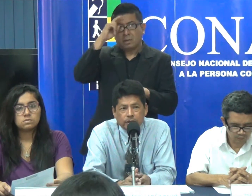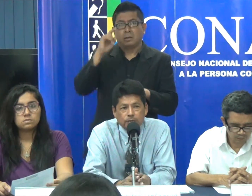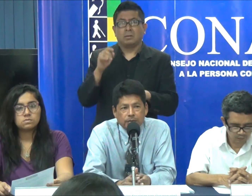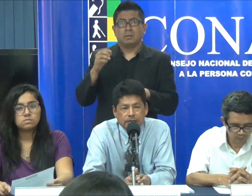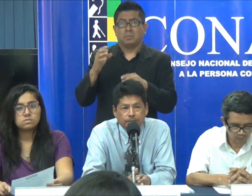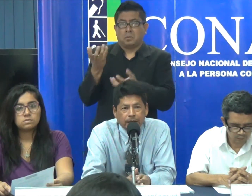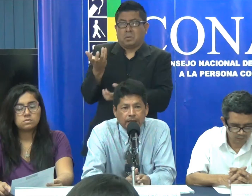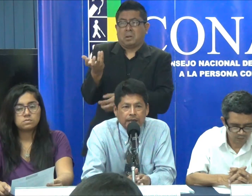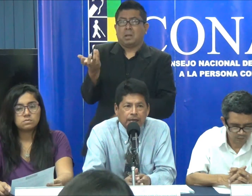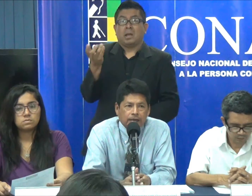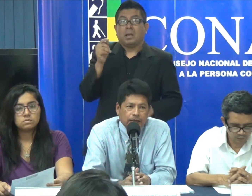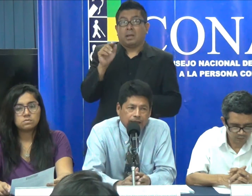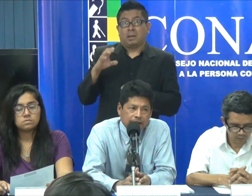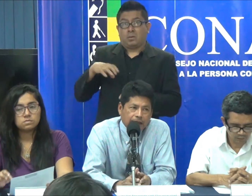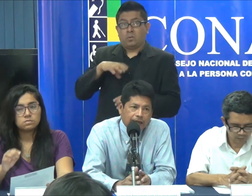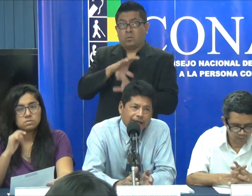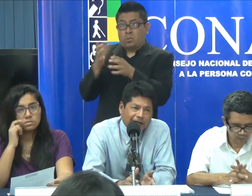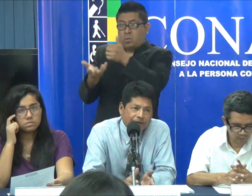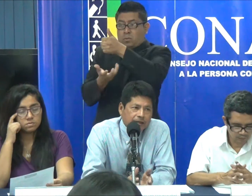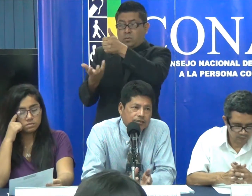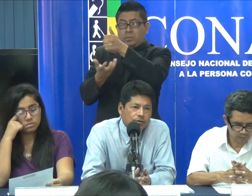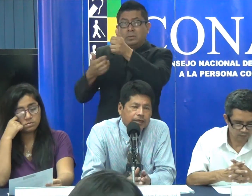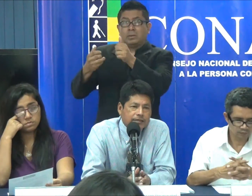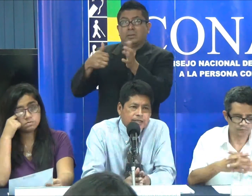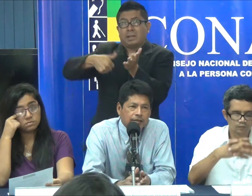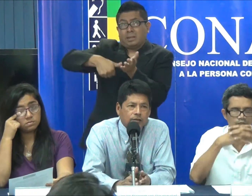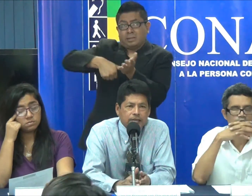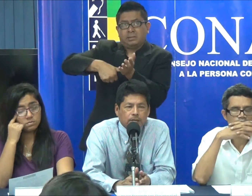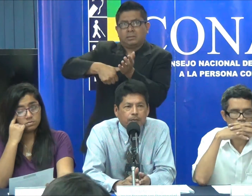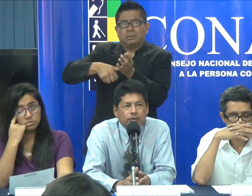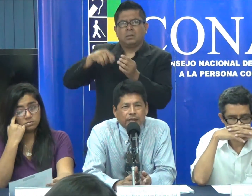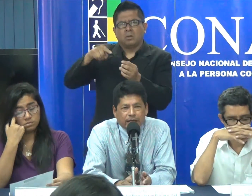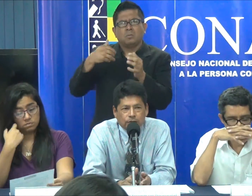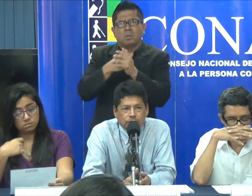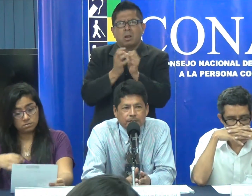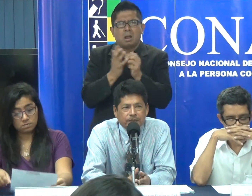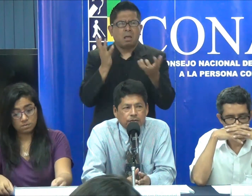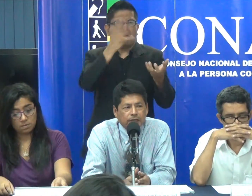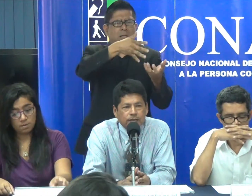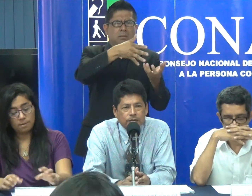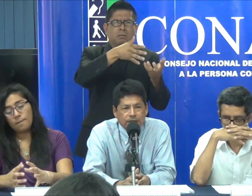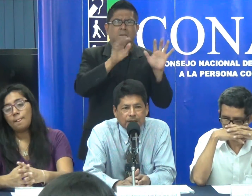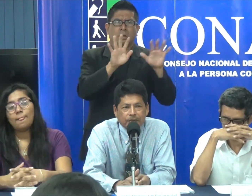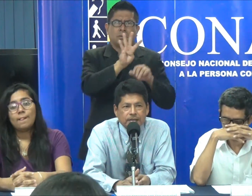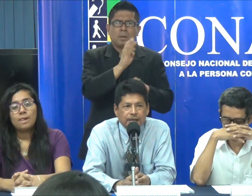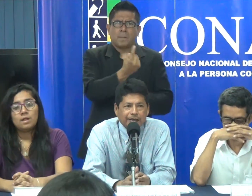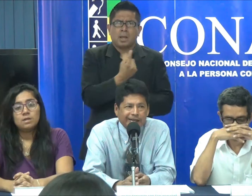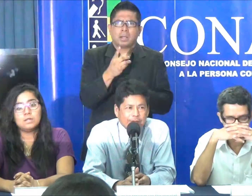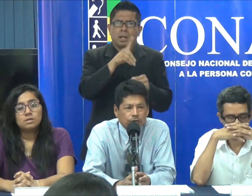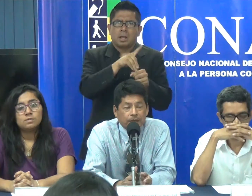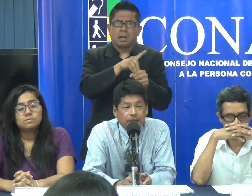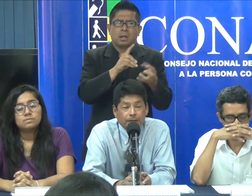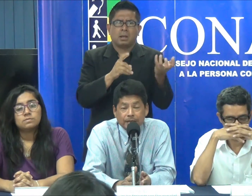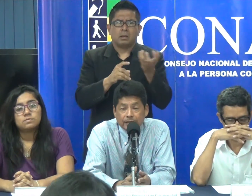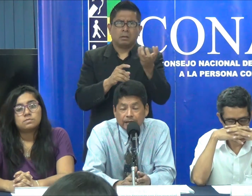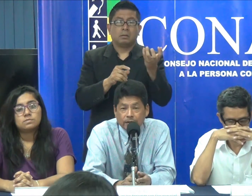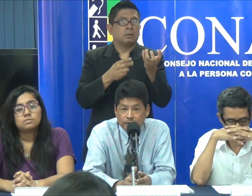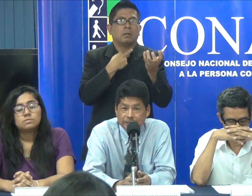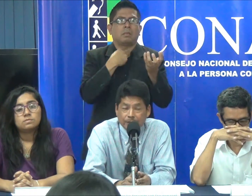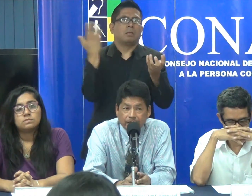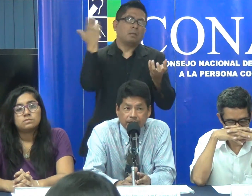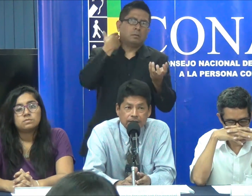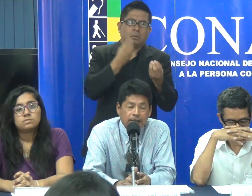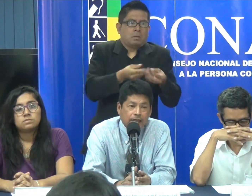por el Consejo Municipal y la afectación que está haciendo en este momento de 14 personas con discapacidad que automáticamente han